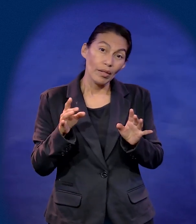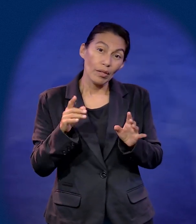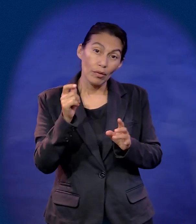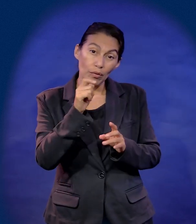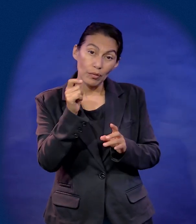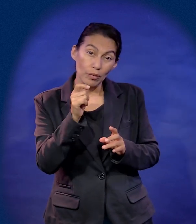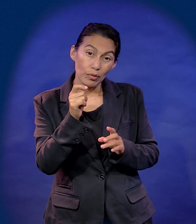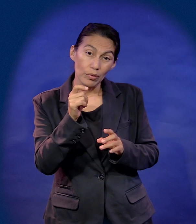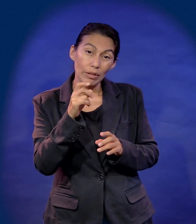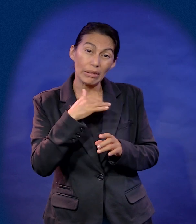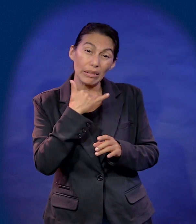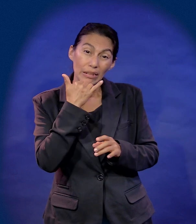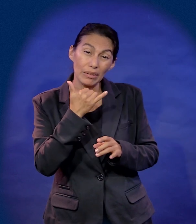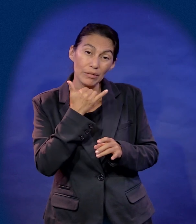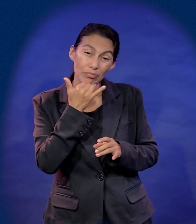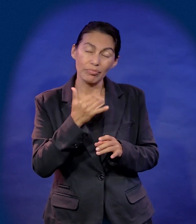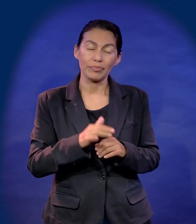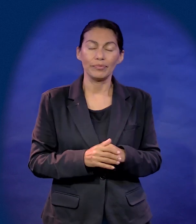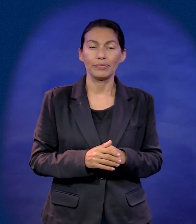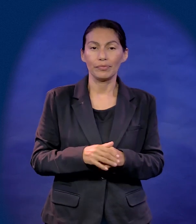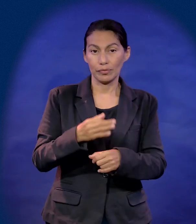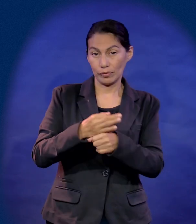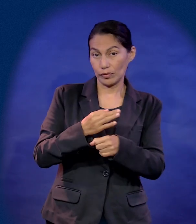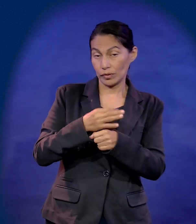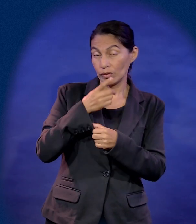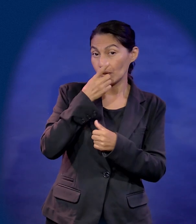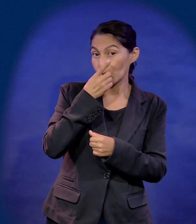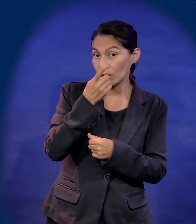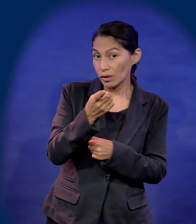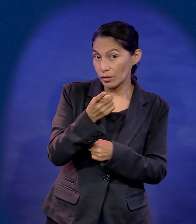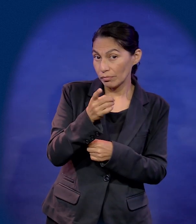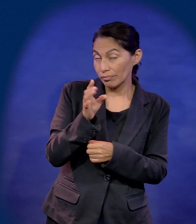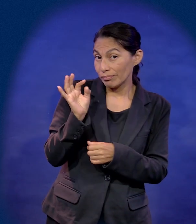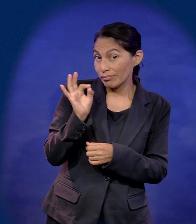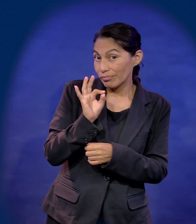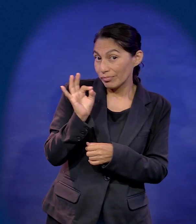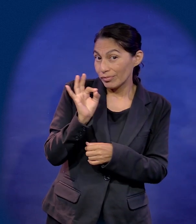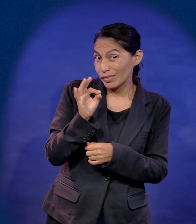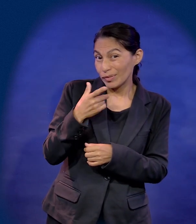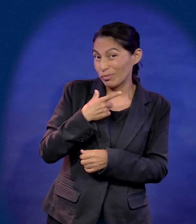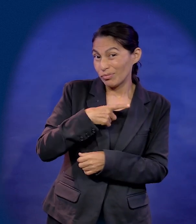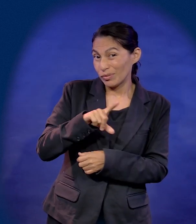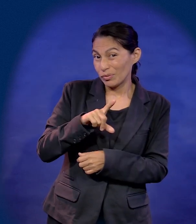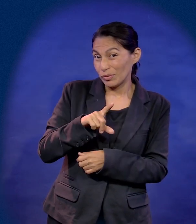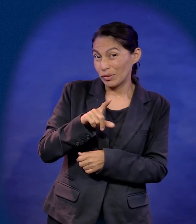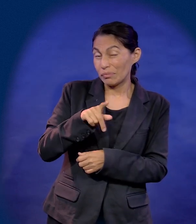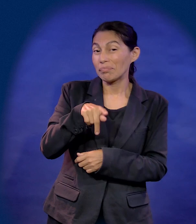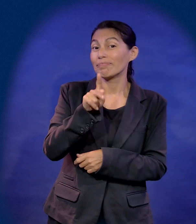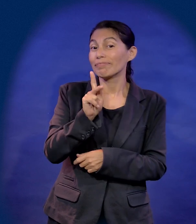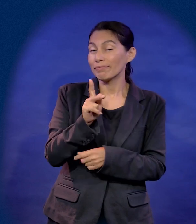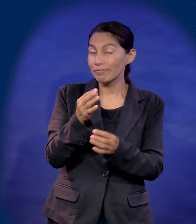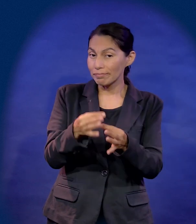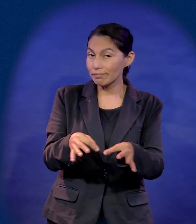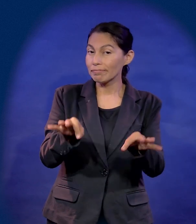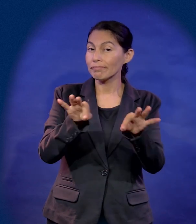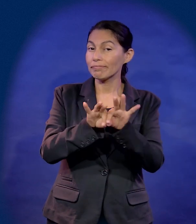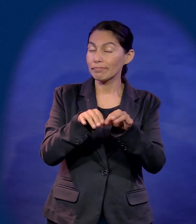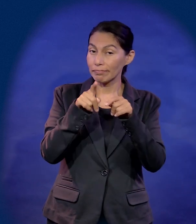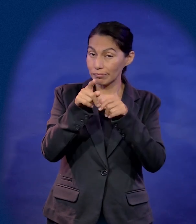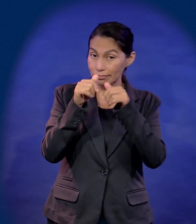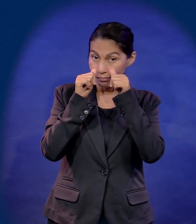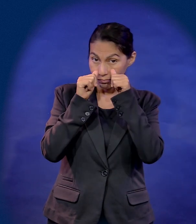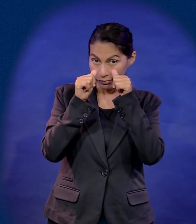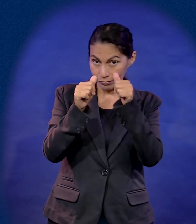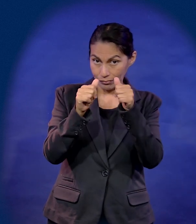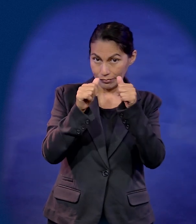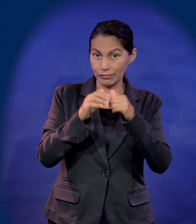equivocado del noviazgo. Quizá lo que voy a decir ahora no va a ser mucho de tu agrado y no es quizá lo que quieras escuchar, pero